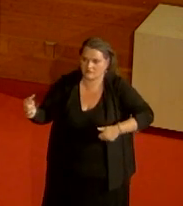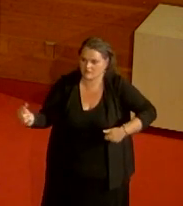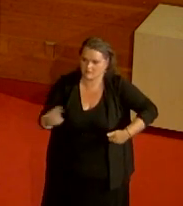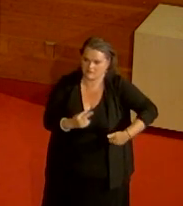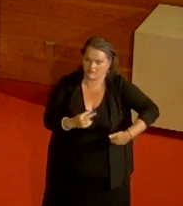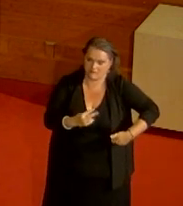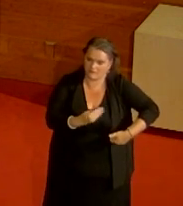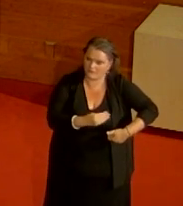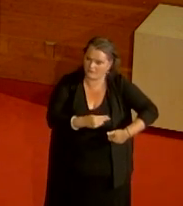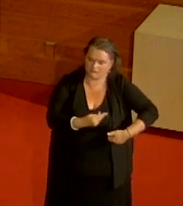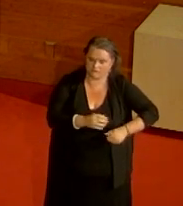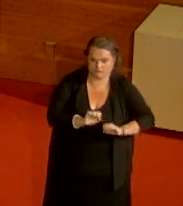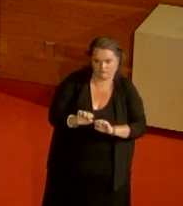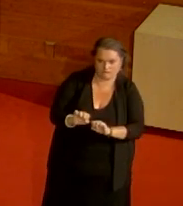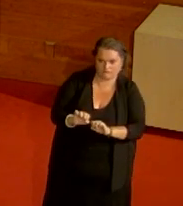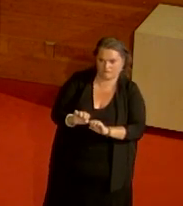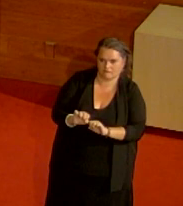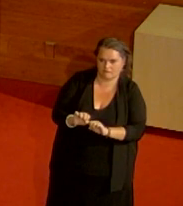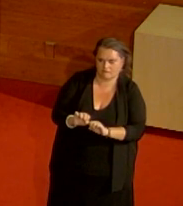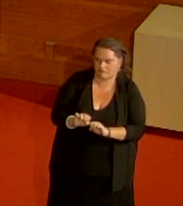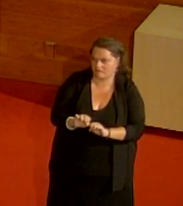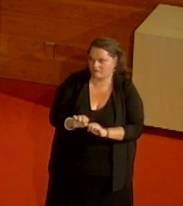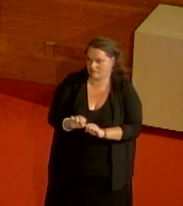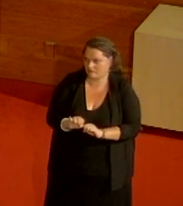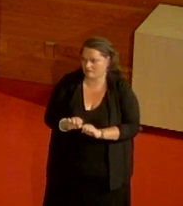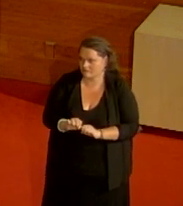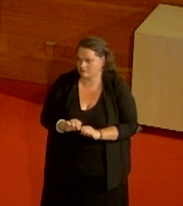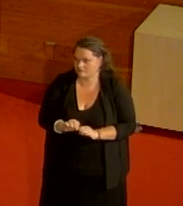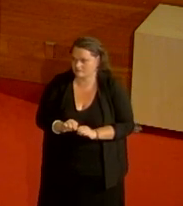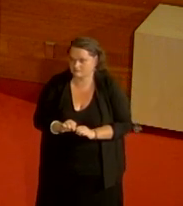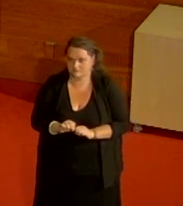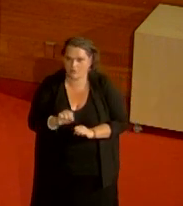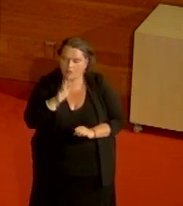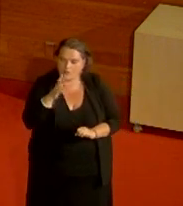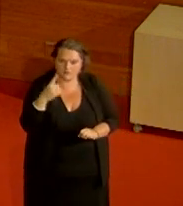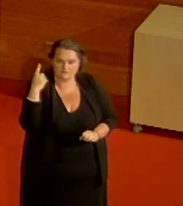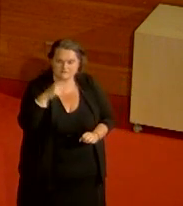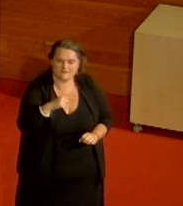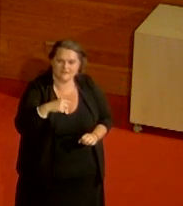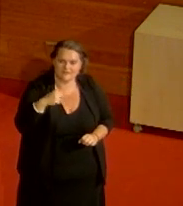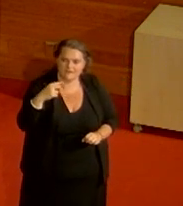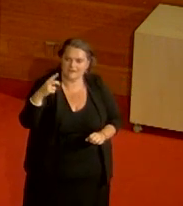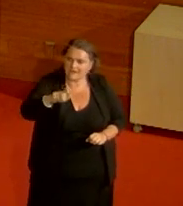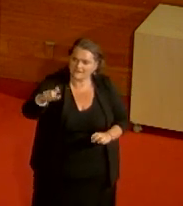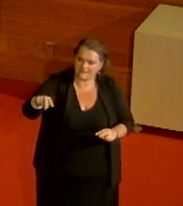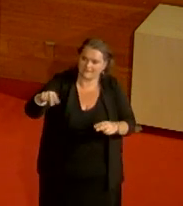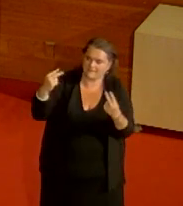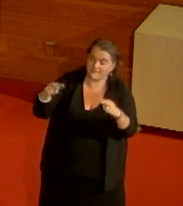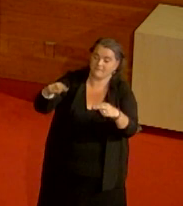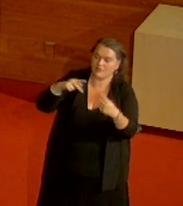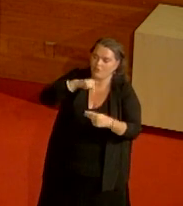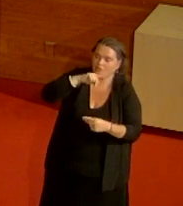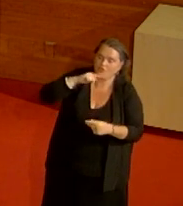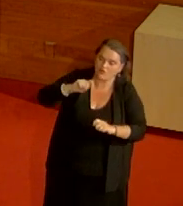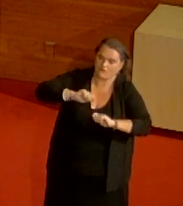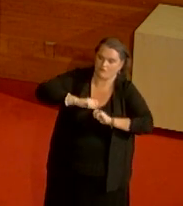los ojos el que está fotografiando pueden dañar esa idea de que las miradas pueden dañar es algo muy presente para quienes